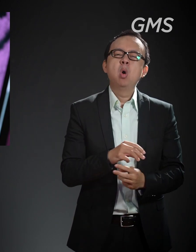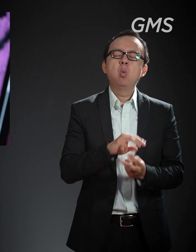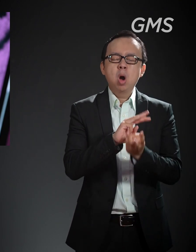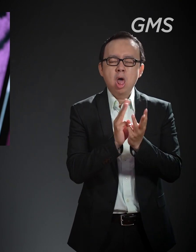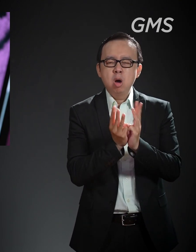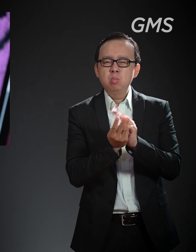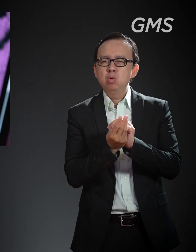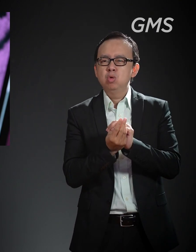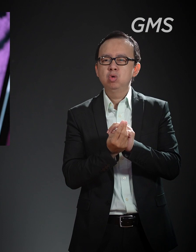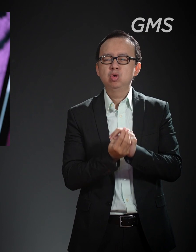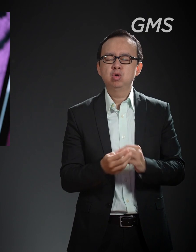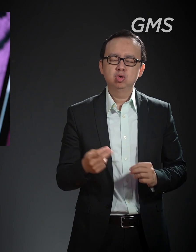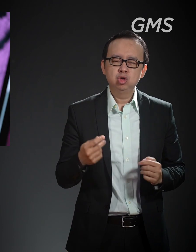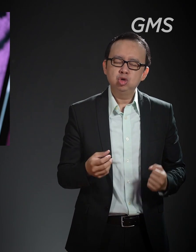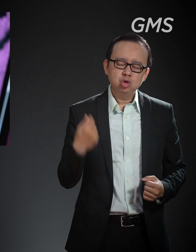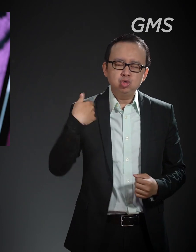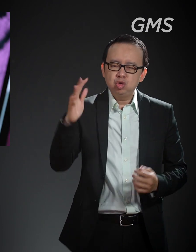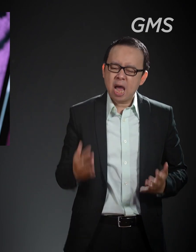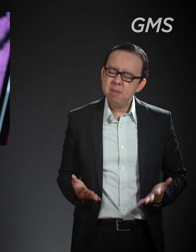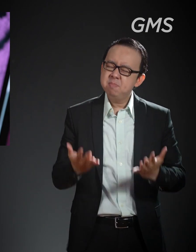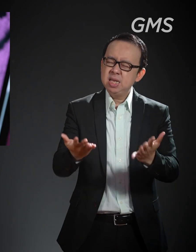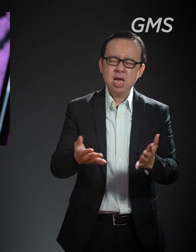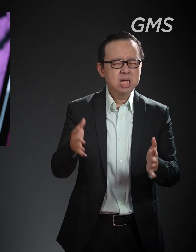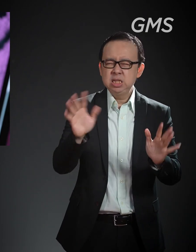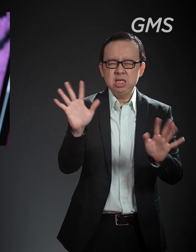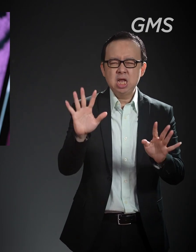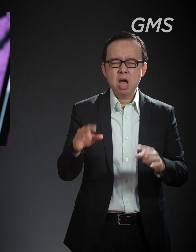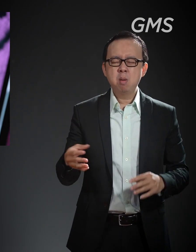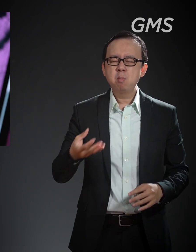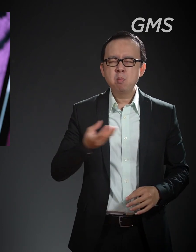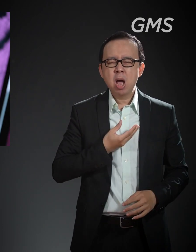lagi. Sekali berikan, tidak akan menyesali.